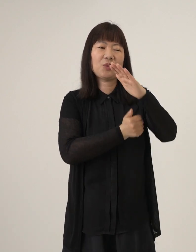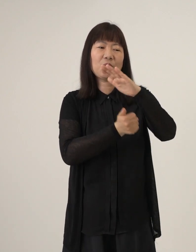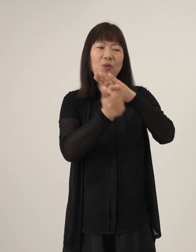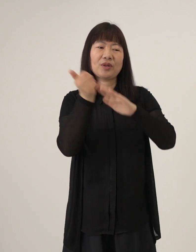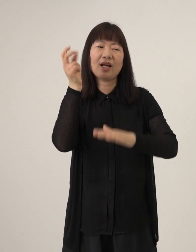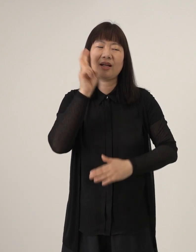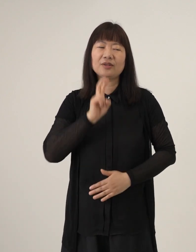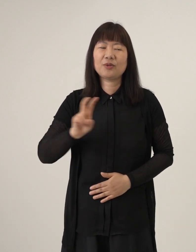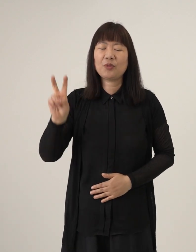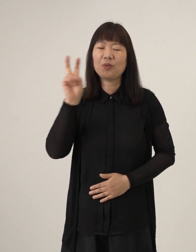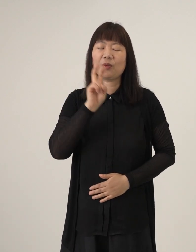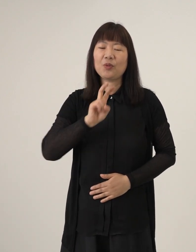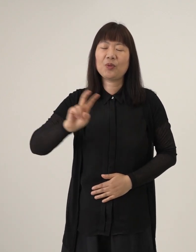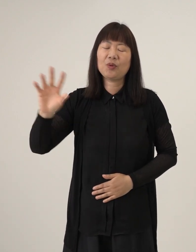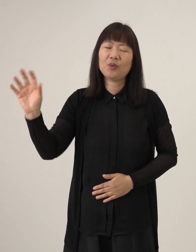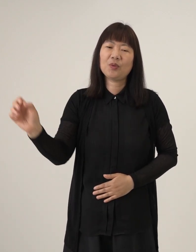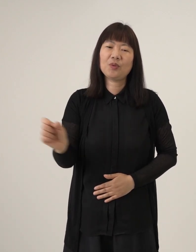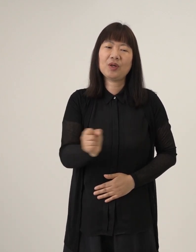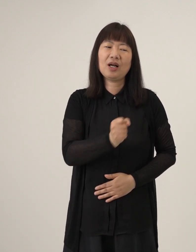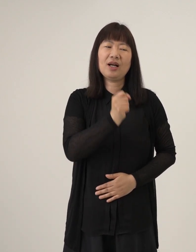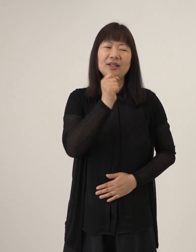소망의 노래로